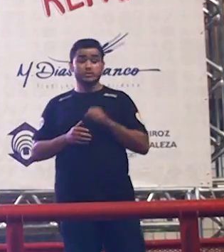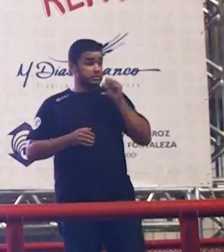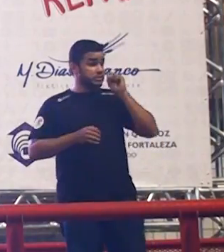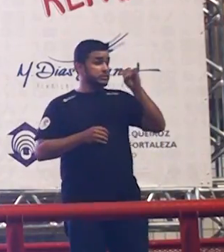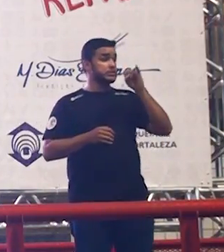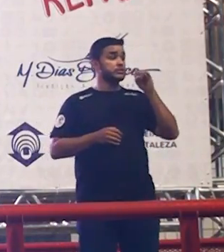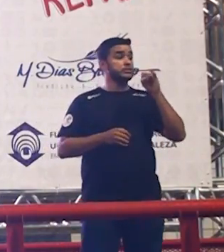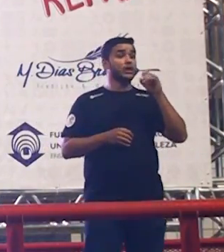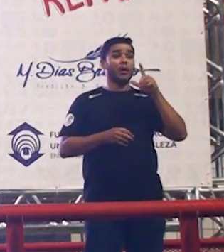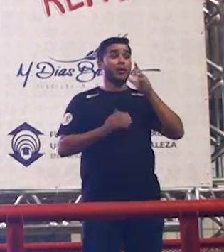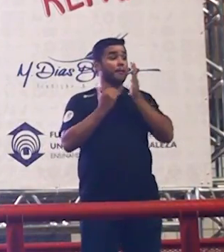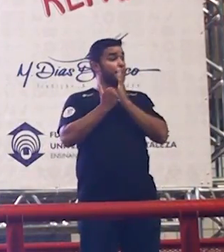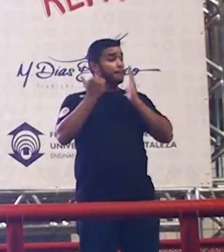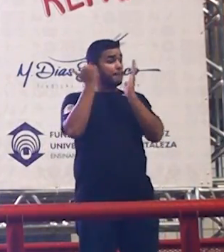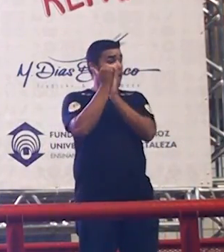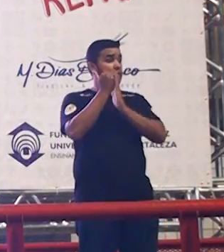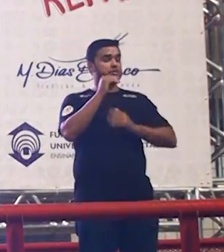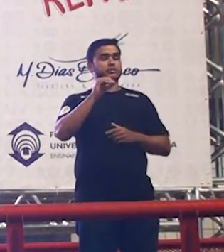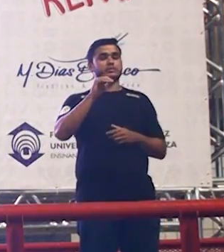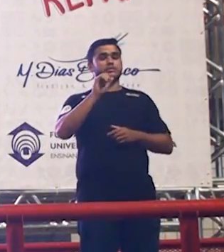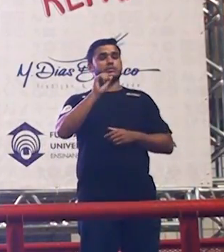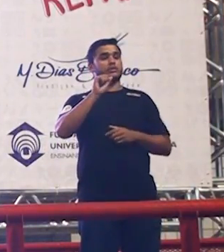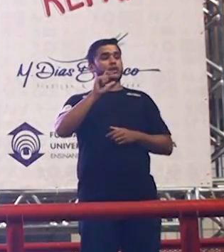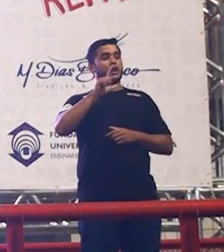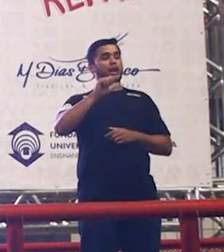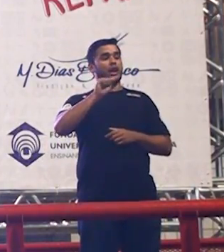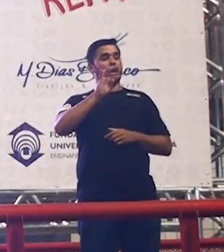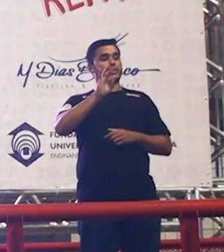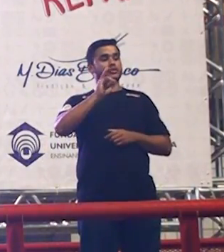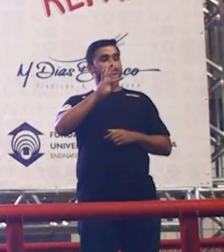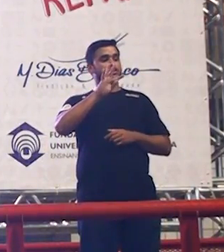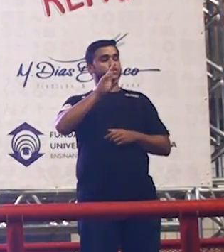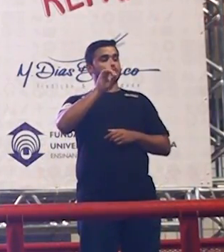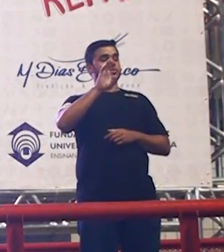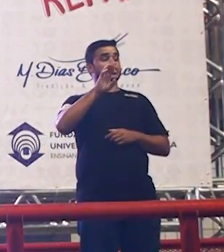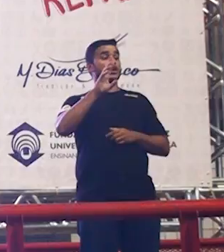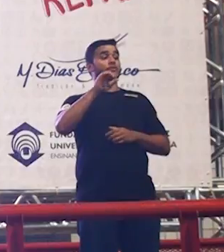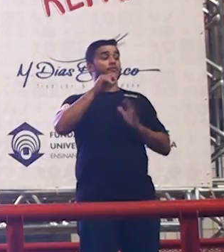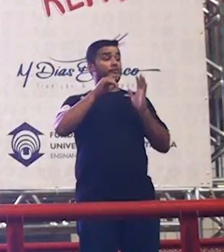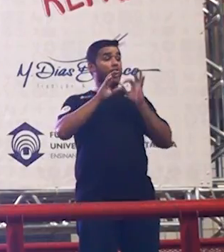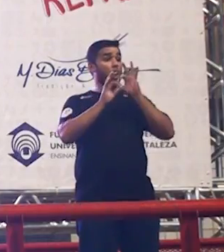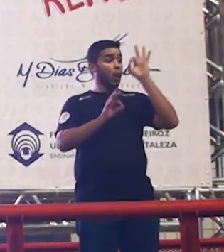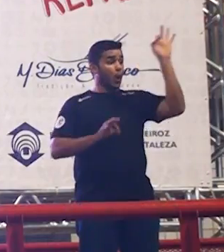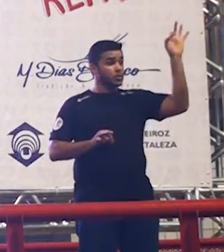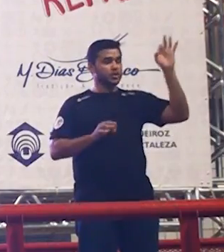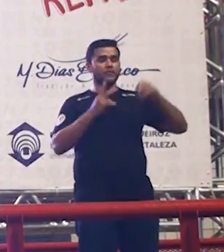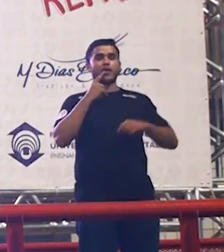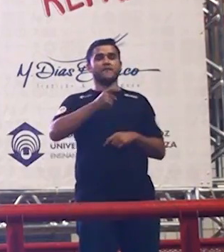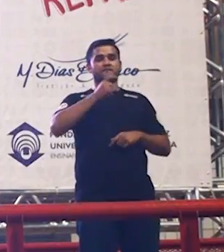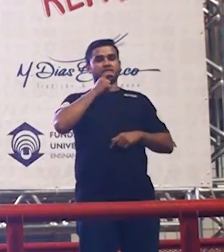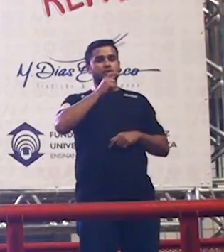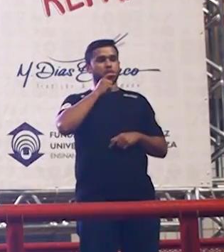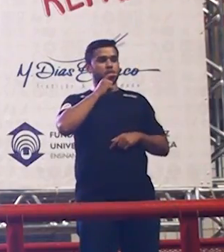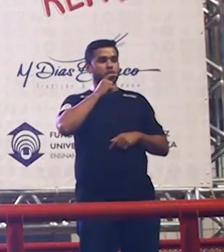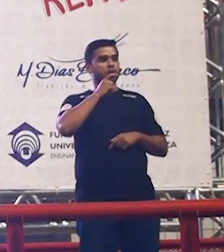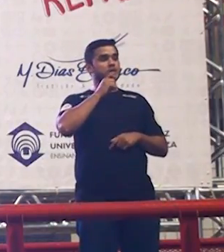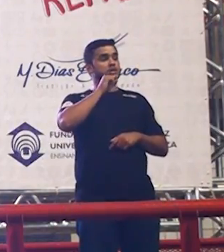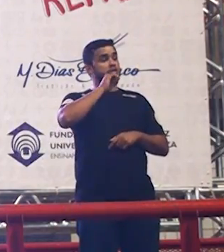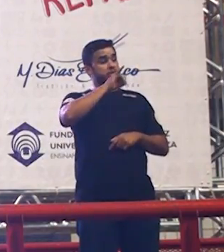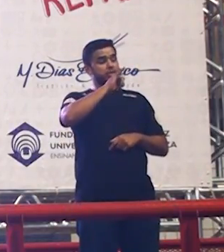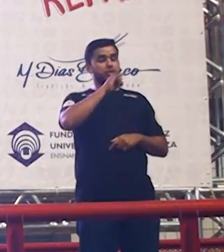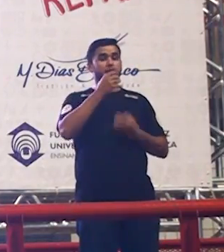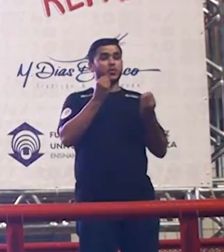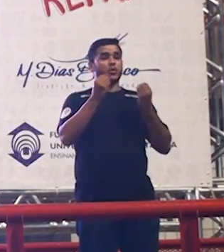eu aumento a latitude, eu me distancio do Equador e fica frio. Se fica frio, a água